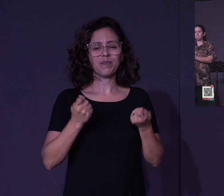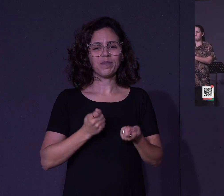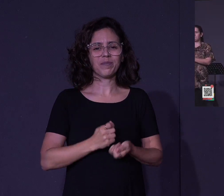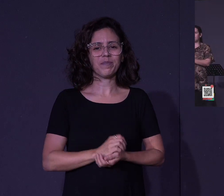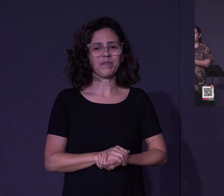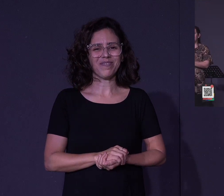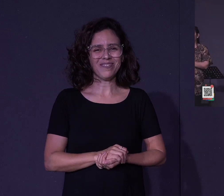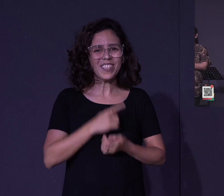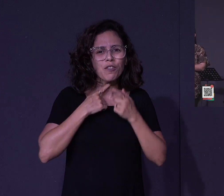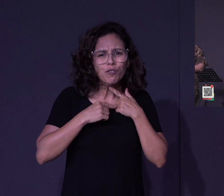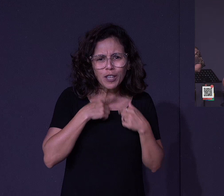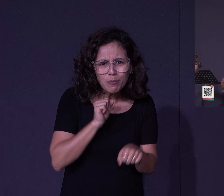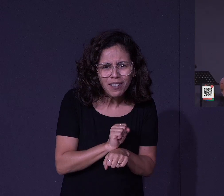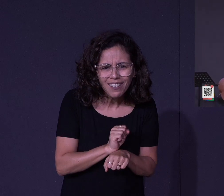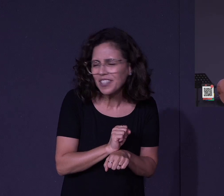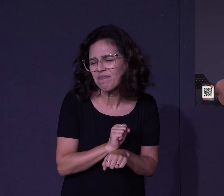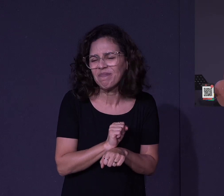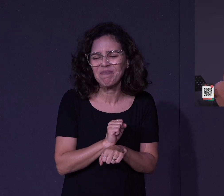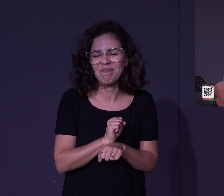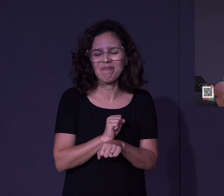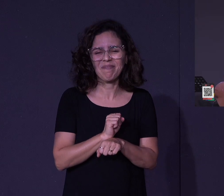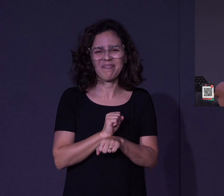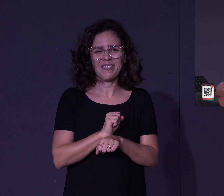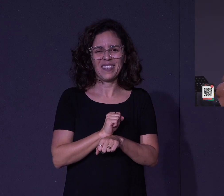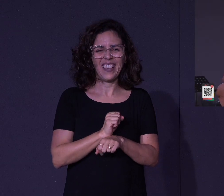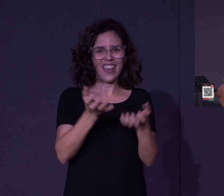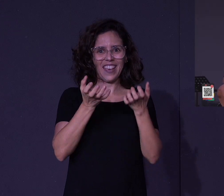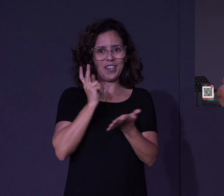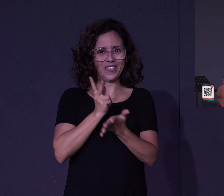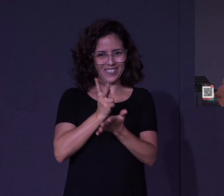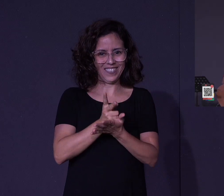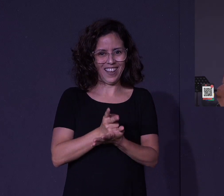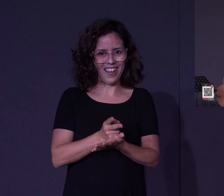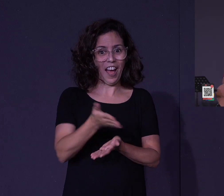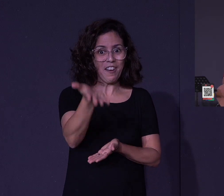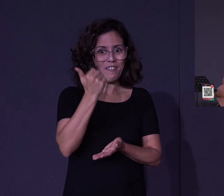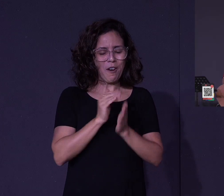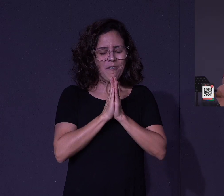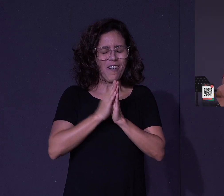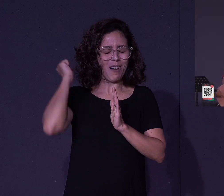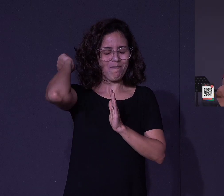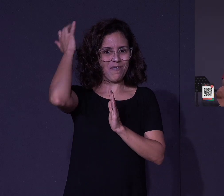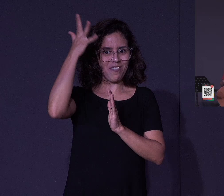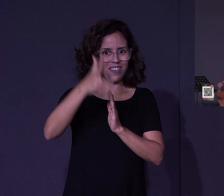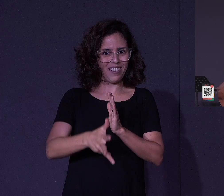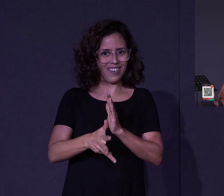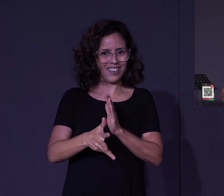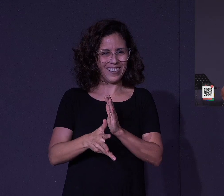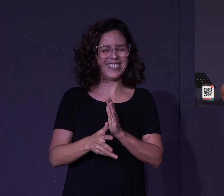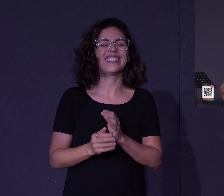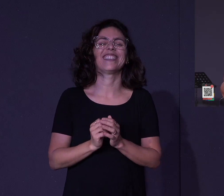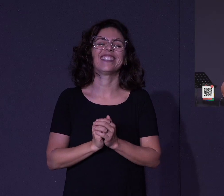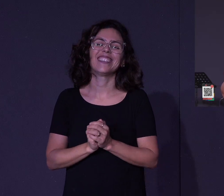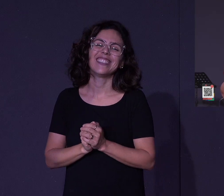Dá vontade de parar não, né? Vamos fazer uma vigília? Você pode se assentar, a gente volta já já